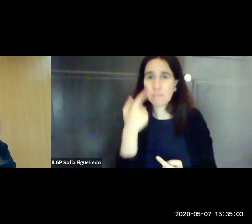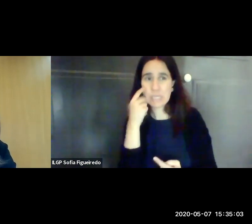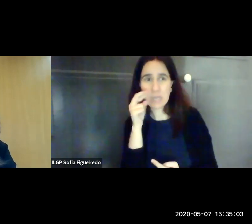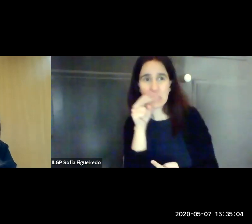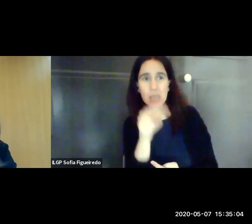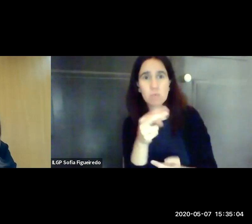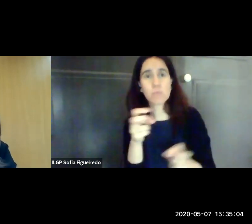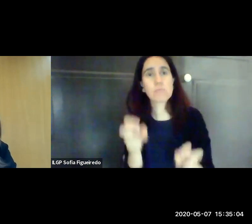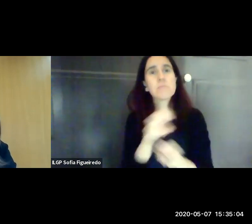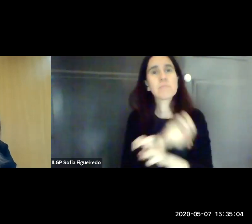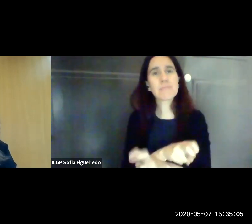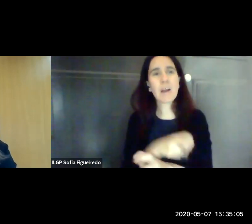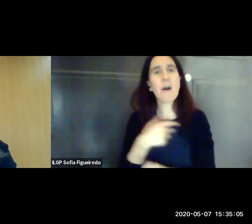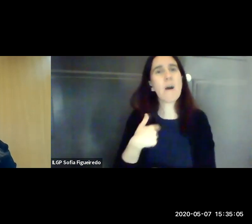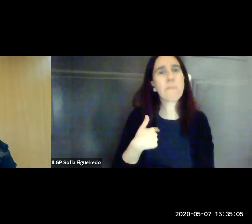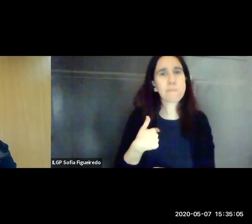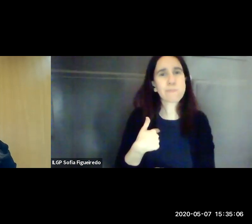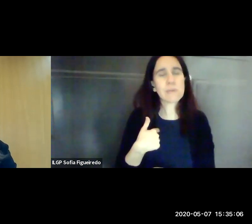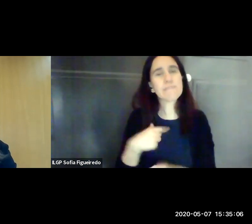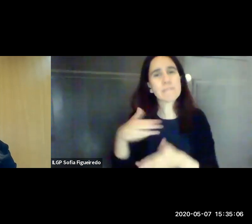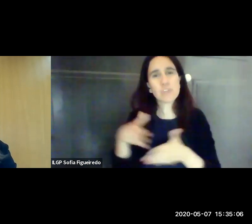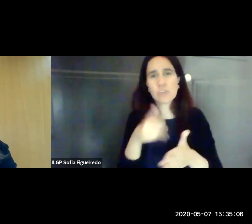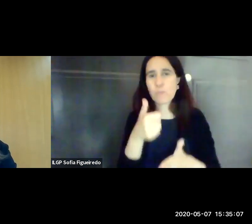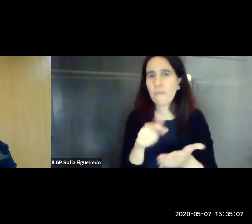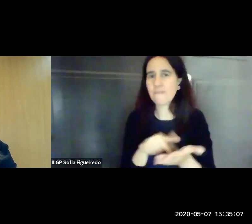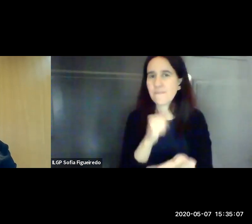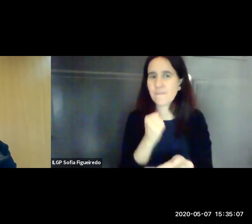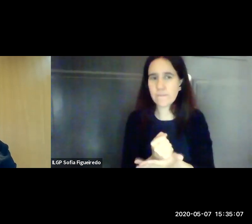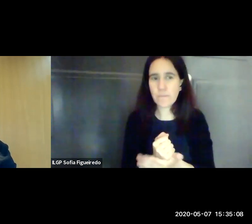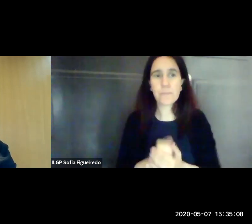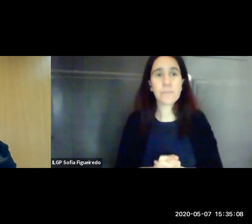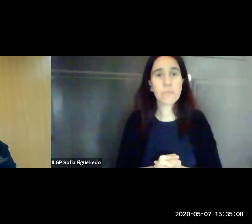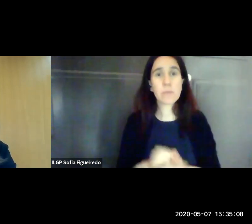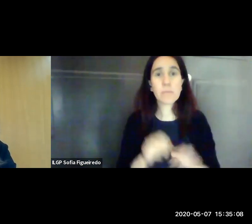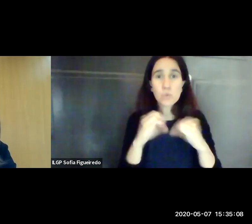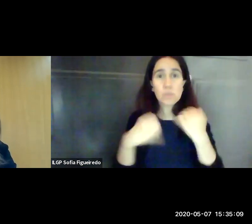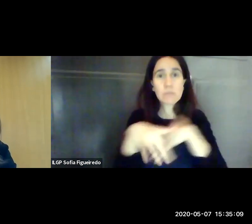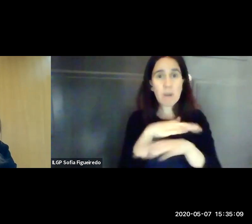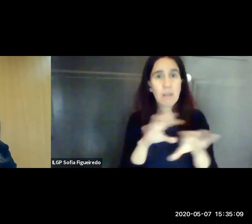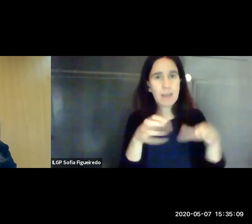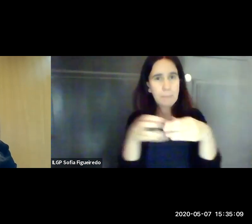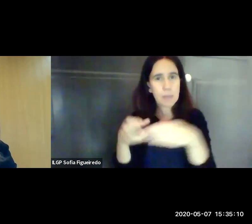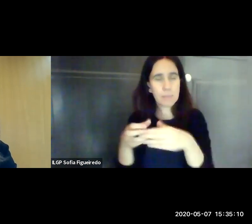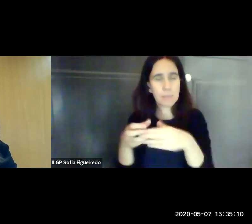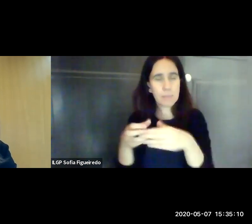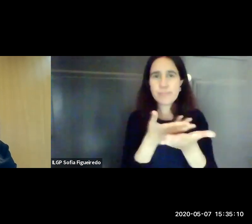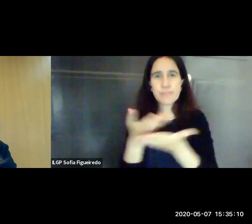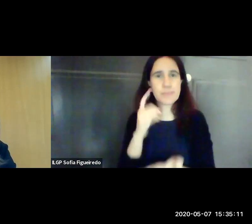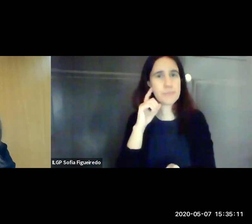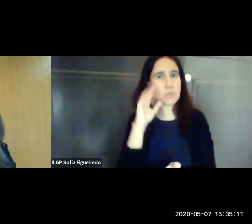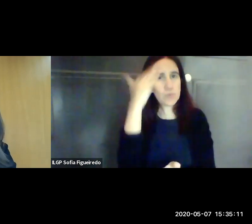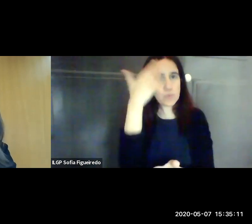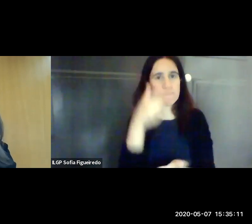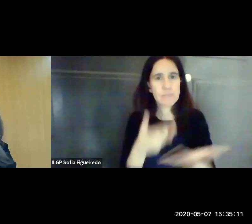do outro, é sempre uma boa estratégia. A interação social entre os membros da equipa é muito importante, promover